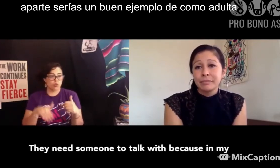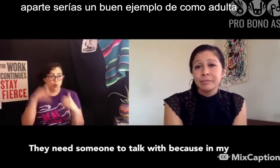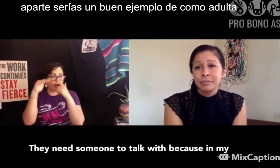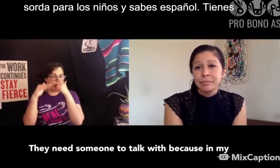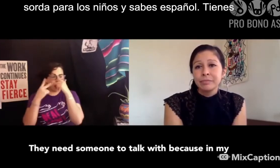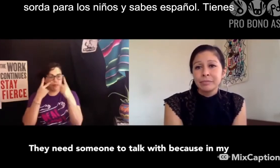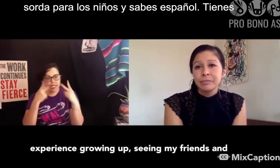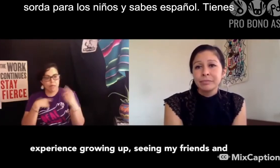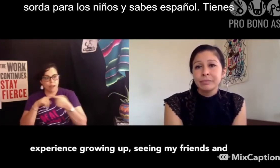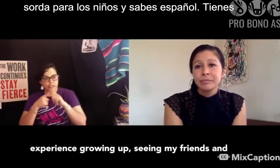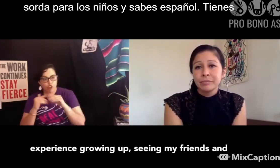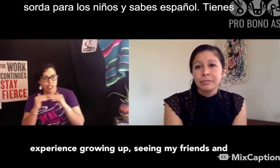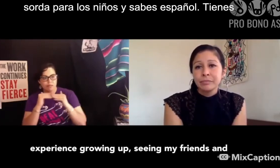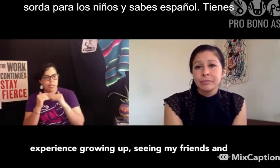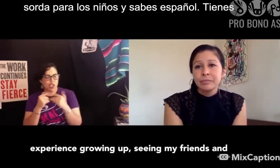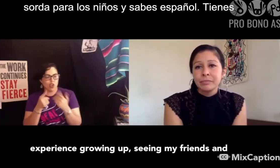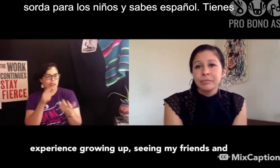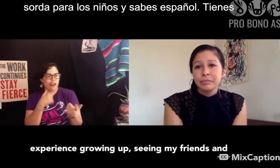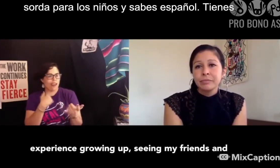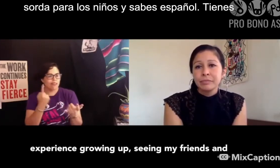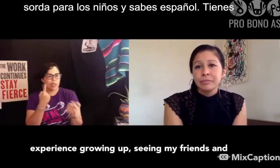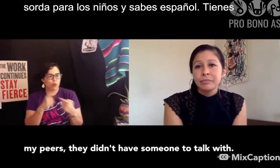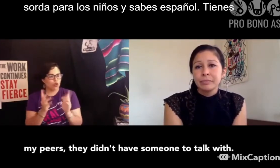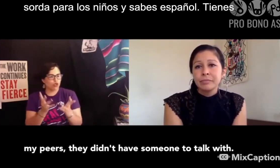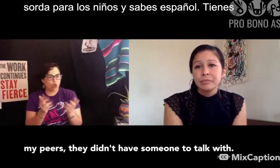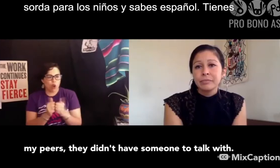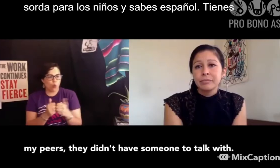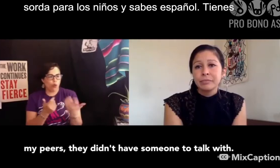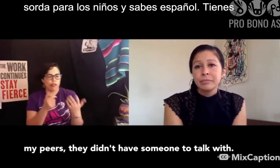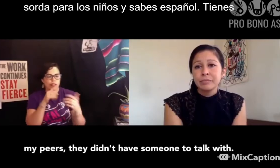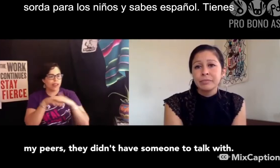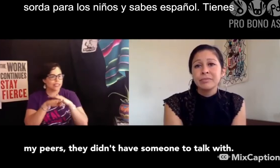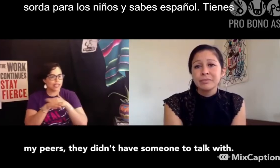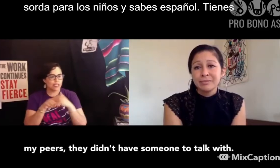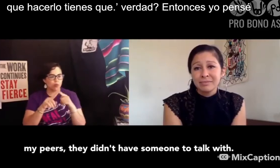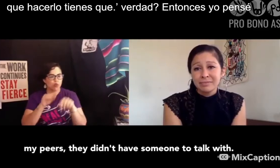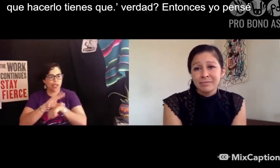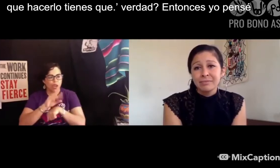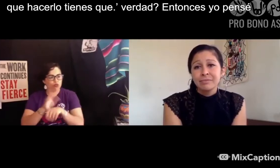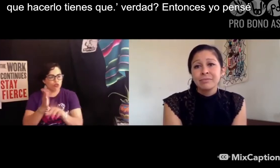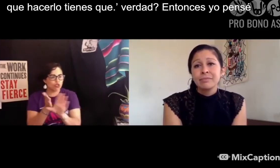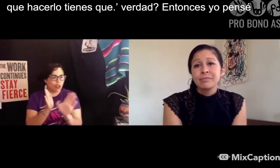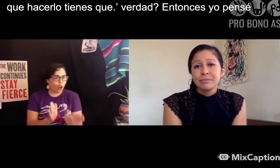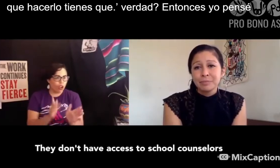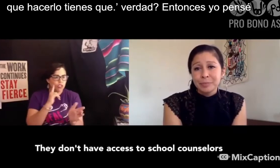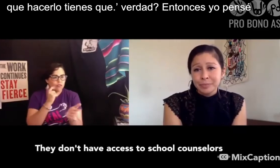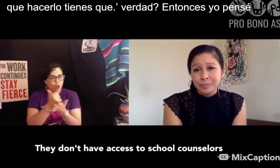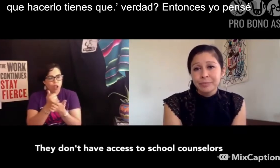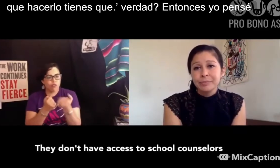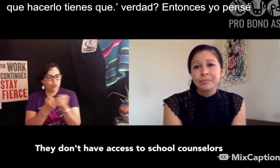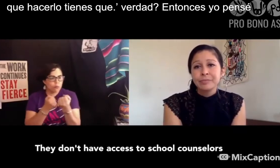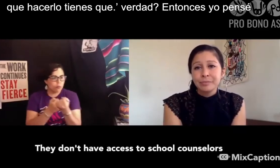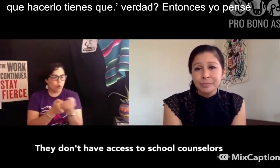como adulta sorda para los niños y sabes español. Tienes que hacerlo, tienes